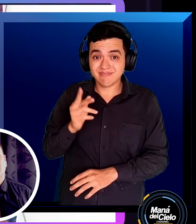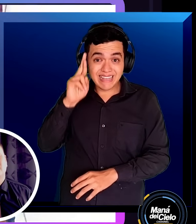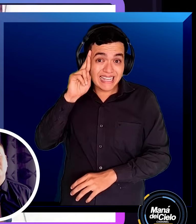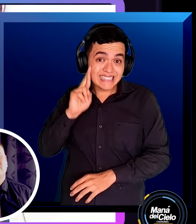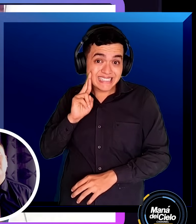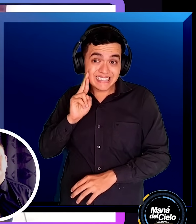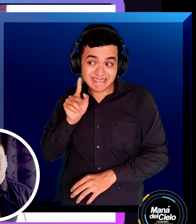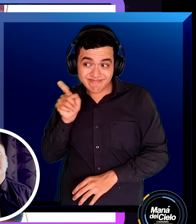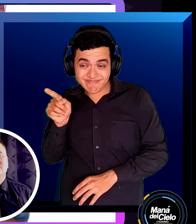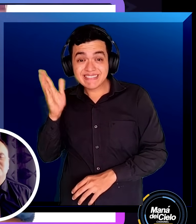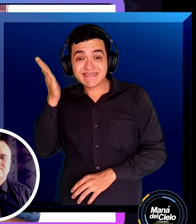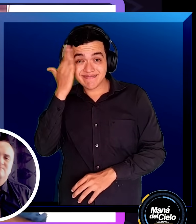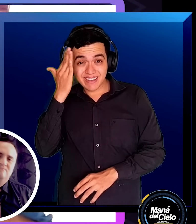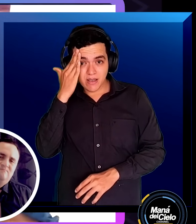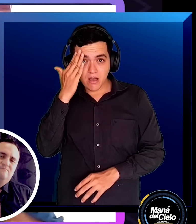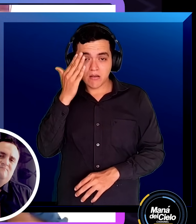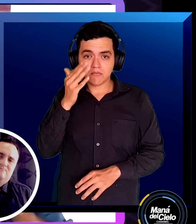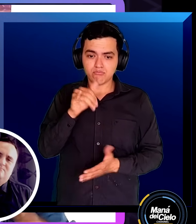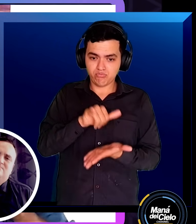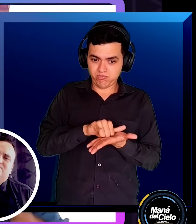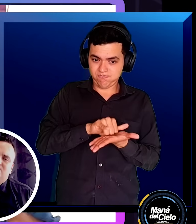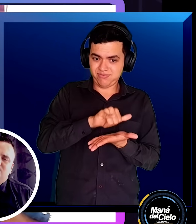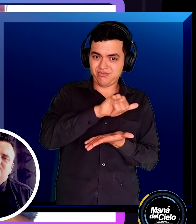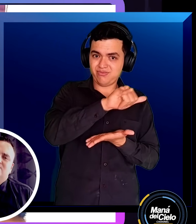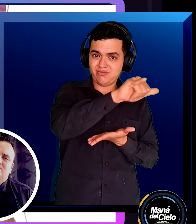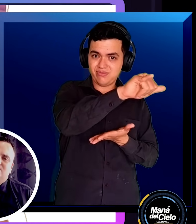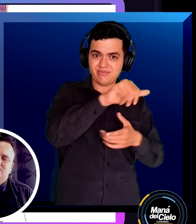escribió y yo comencé pues